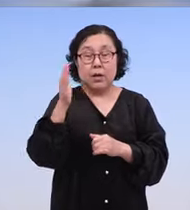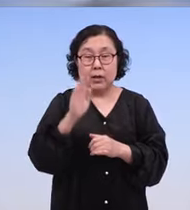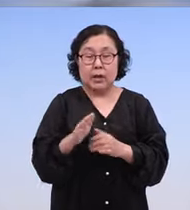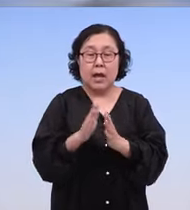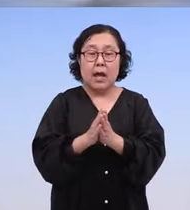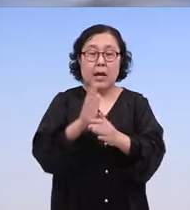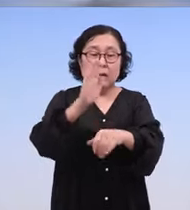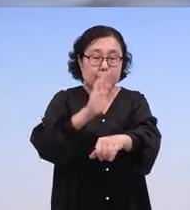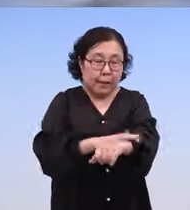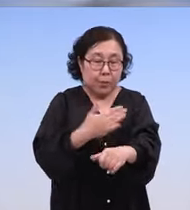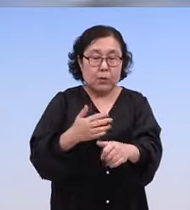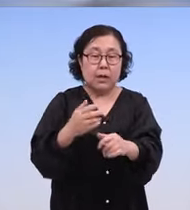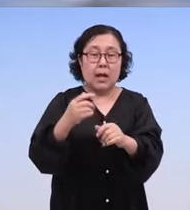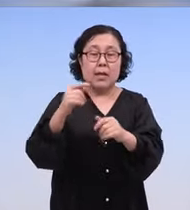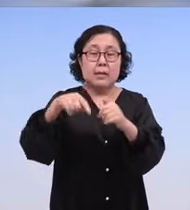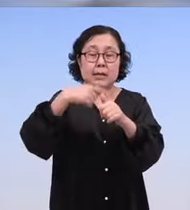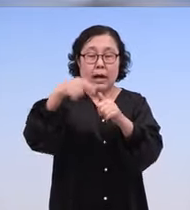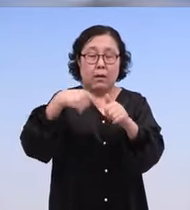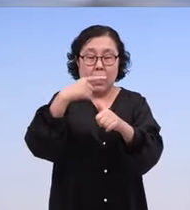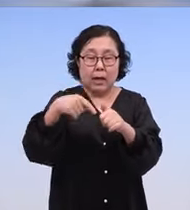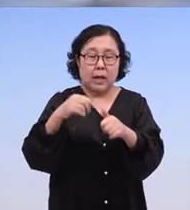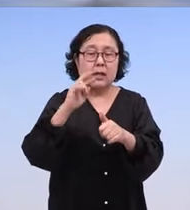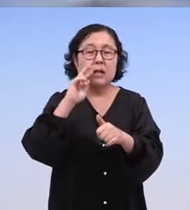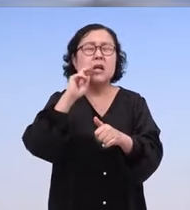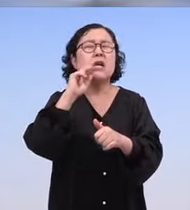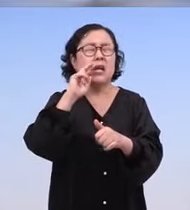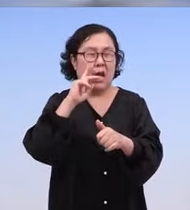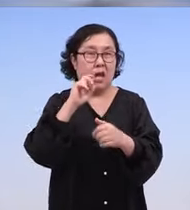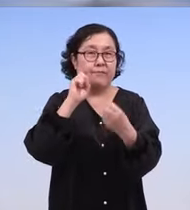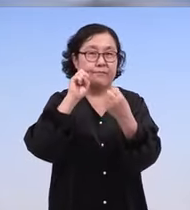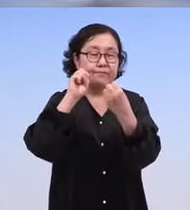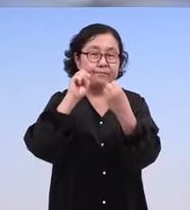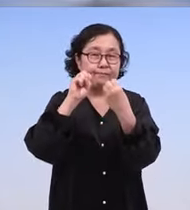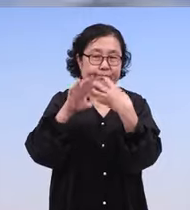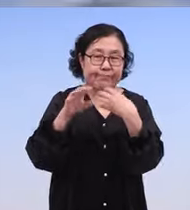잘못 대응하기 때문에 어려움을 겪고 망한다는 그 얘기거든요.